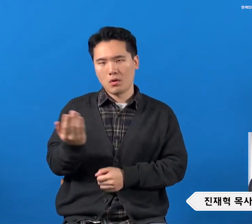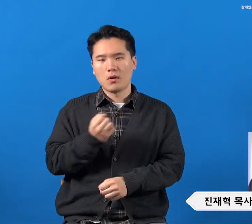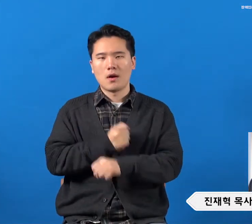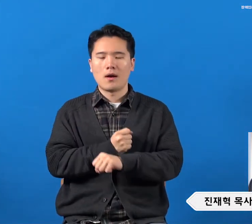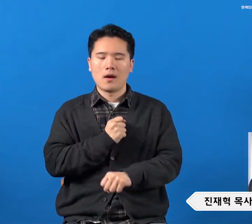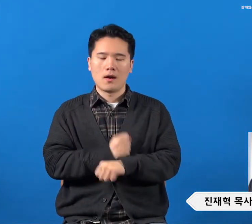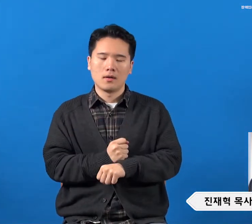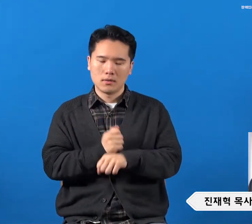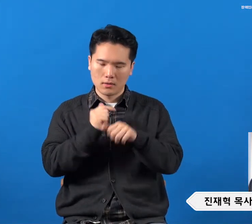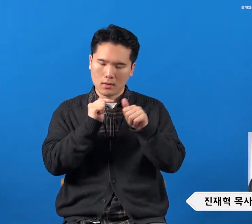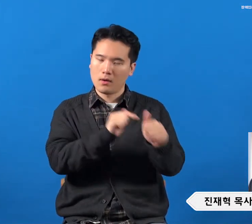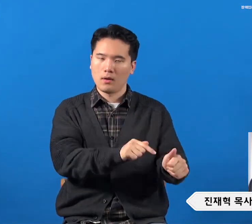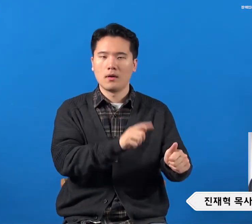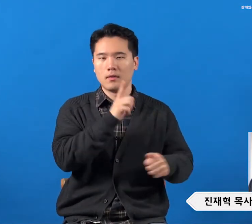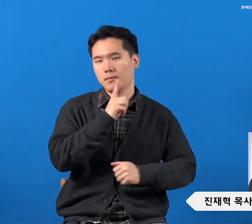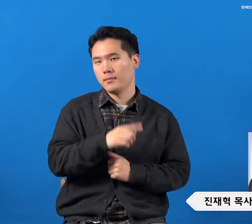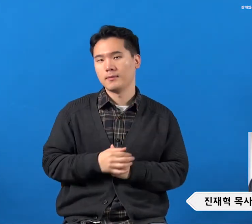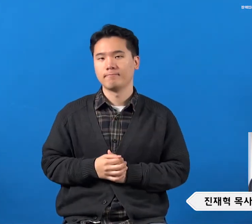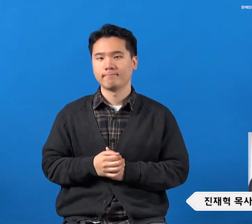되어야 할지니라.